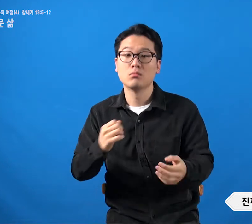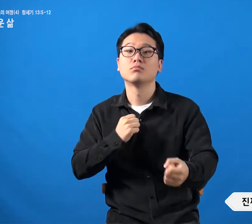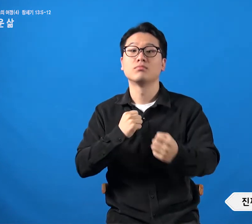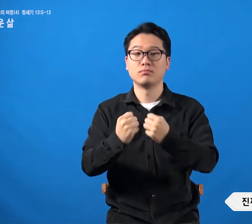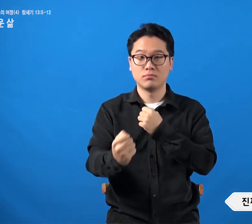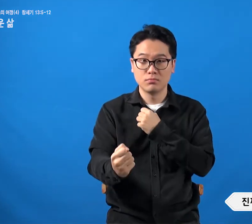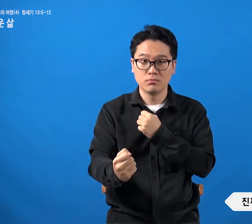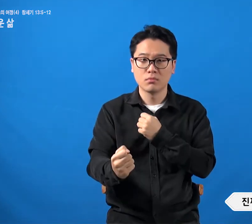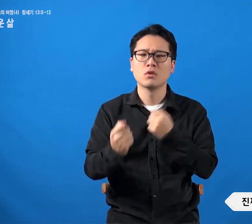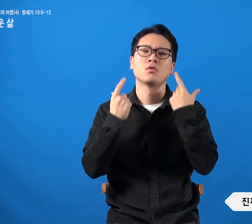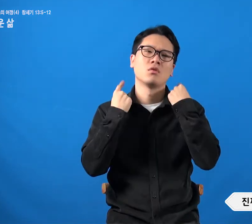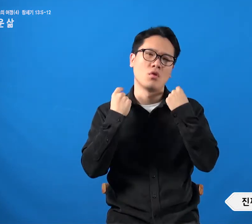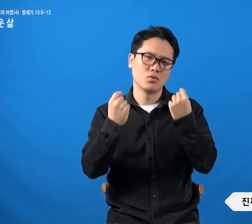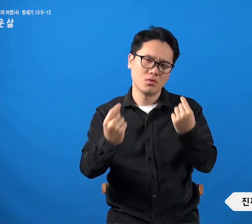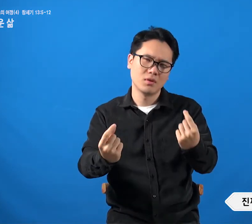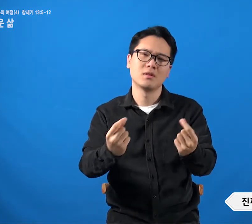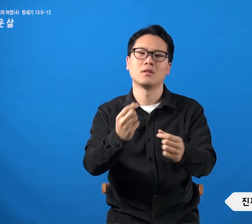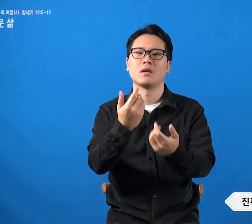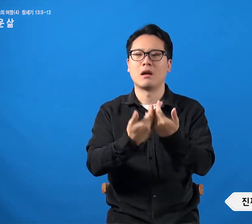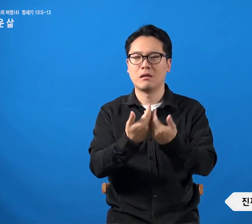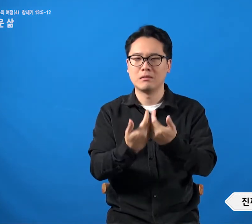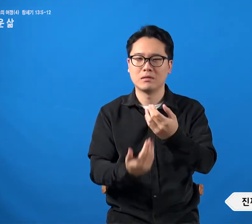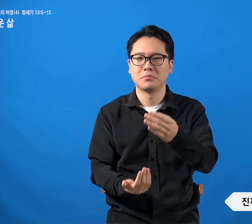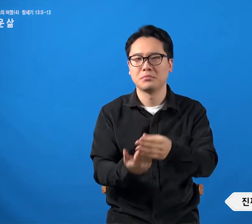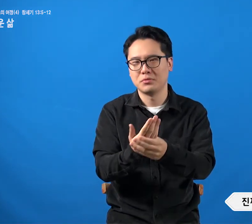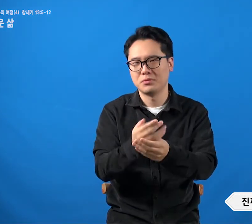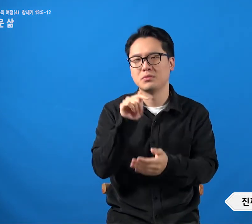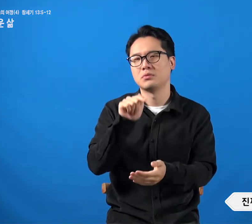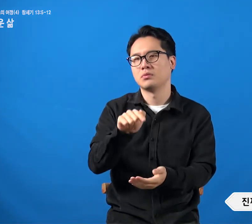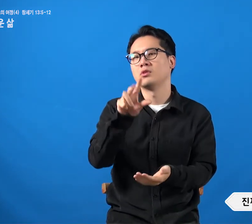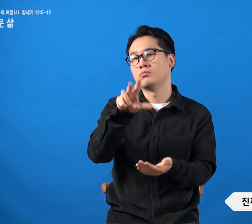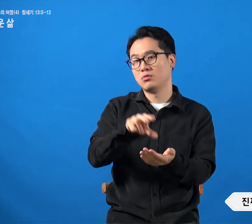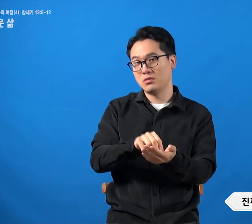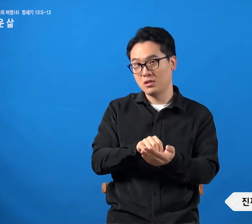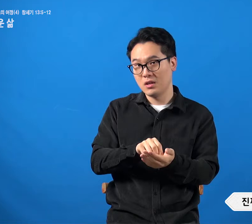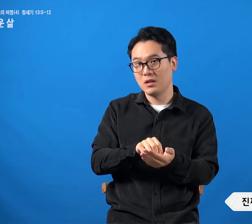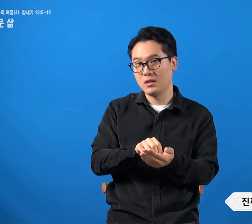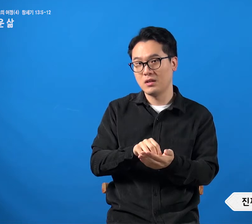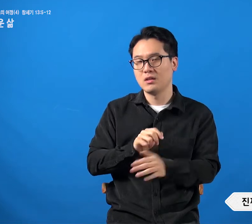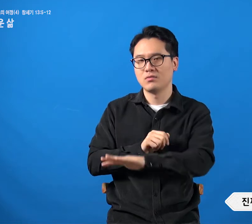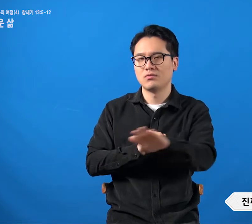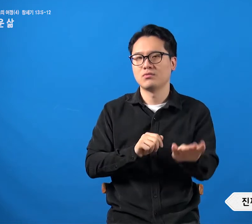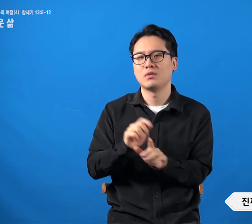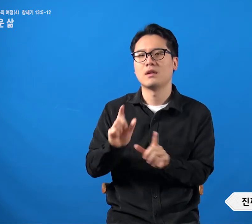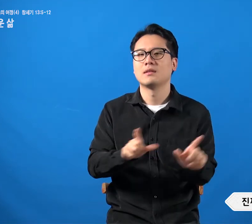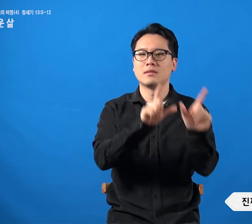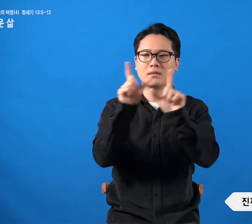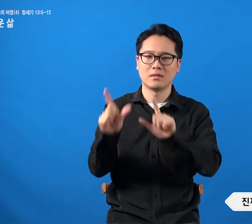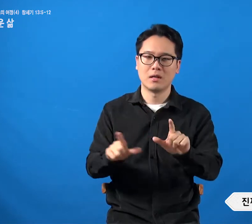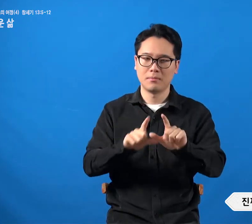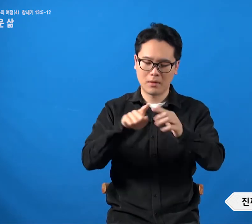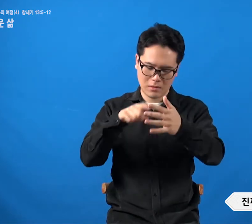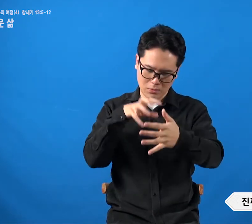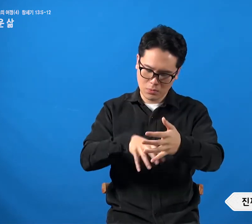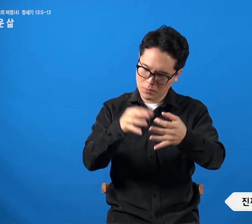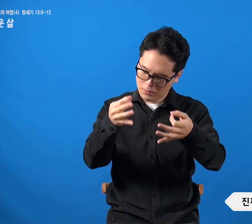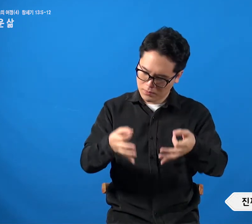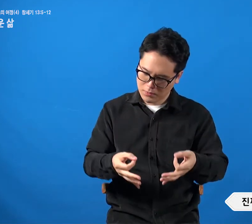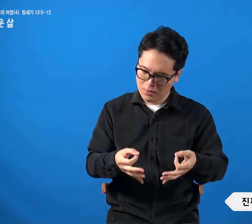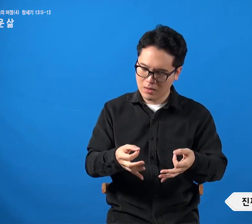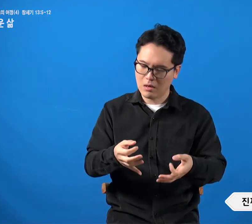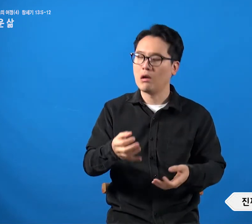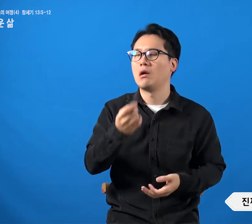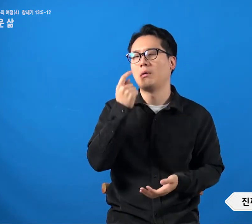불구하고 여전히 존재하는 갈등의 문제, 우리 삶 속에도 찾아볼 수 있음을